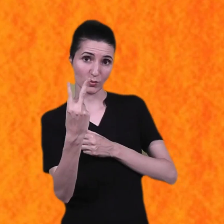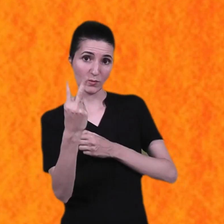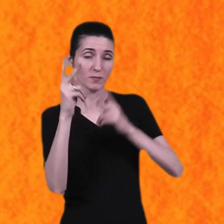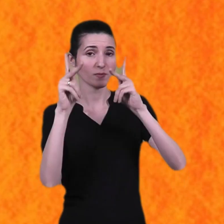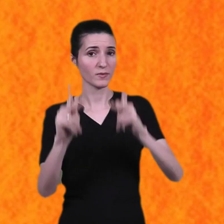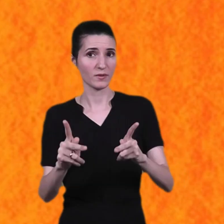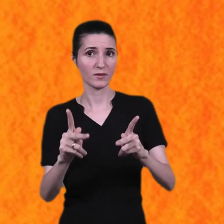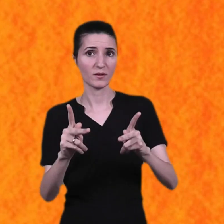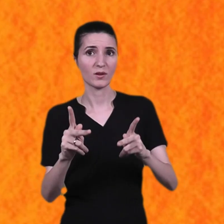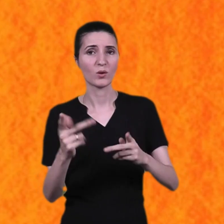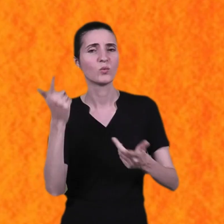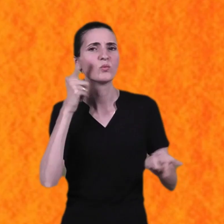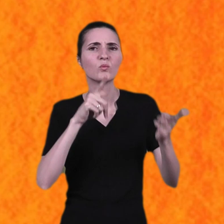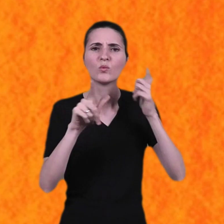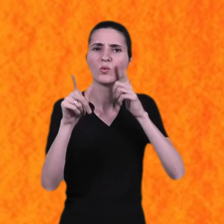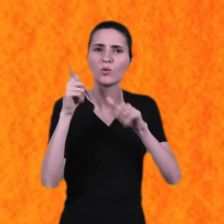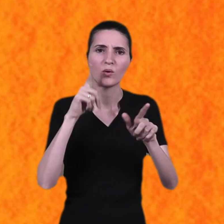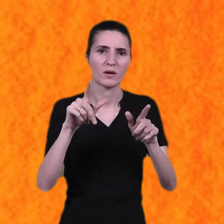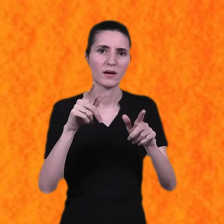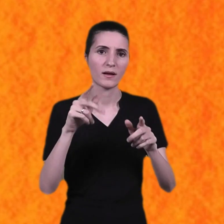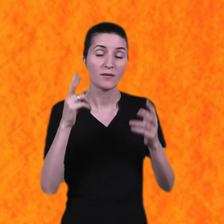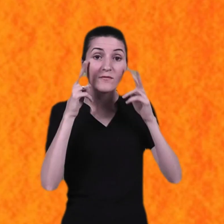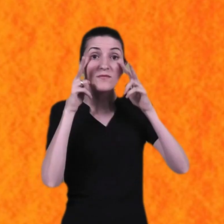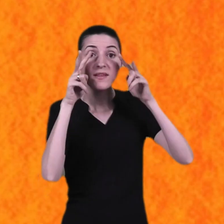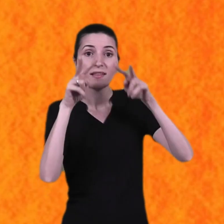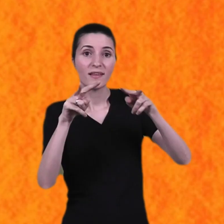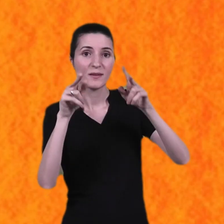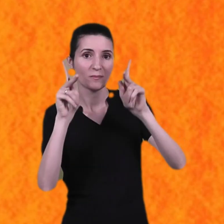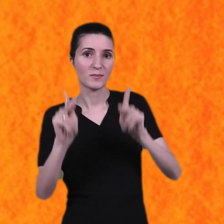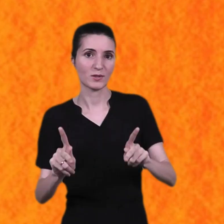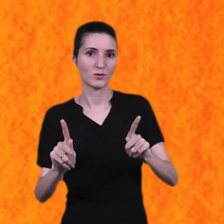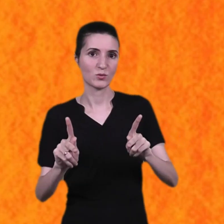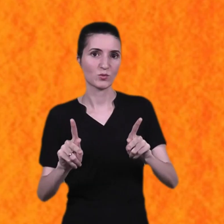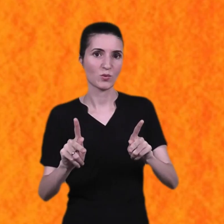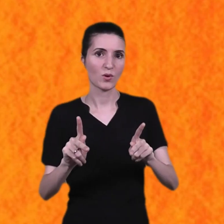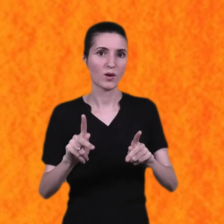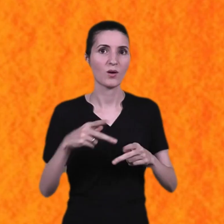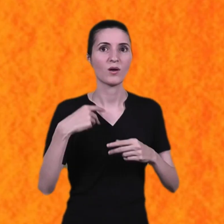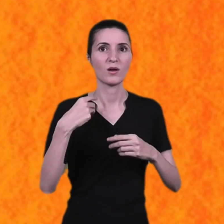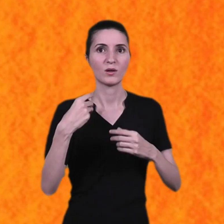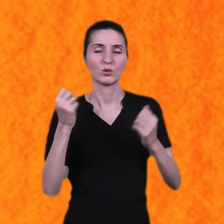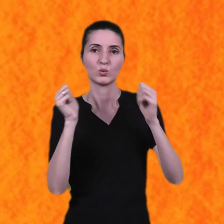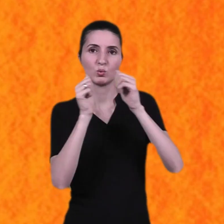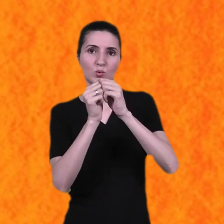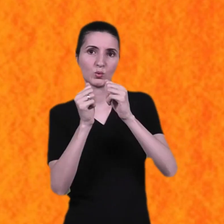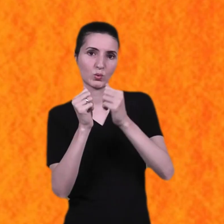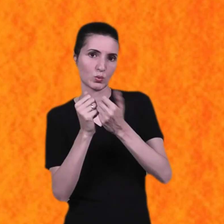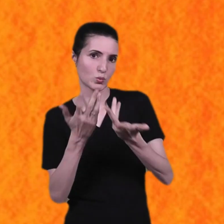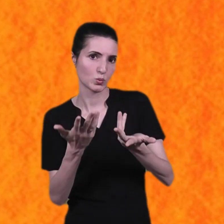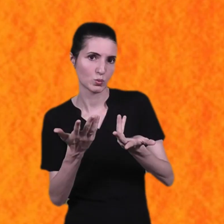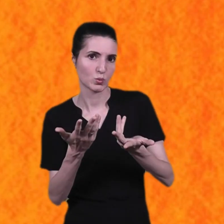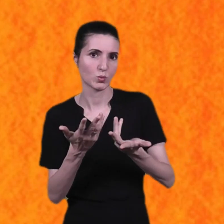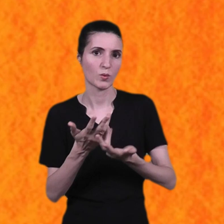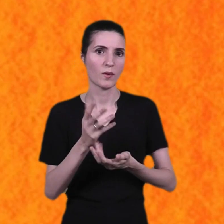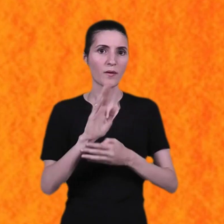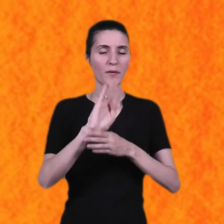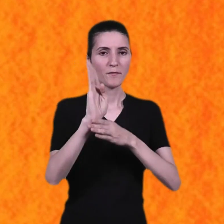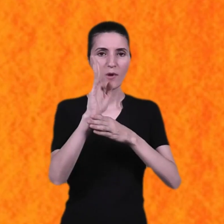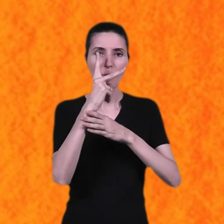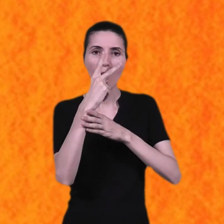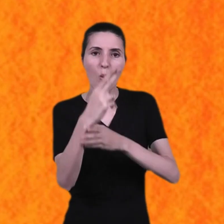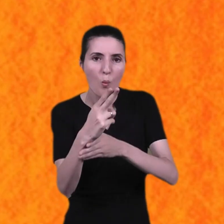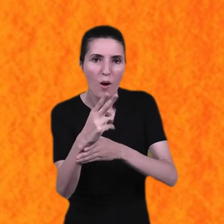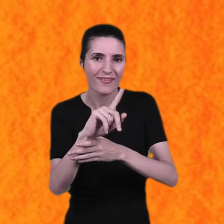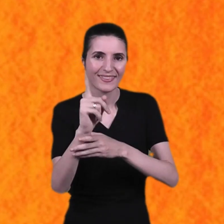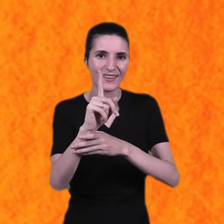as pessoas consigam, videntes ou não, ver o mesmo sarau. Isso aí. Né? Sem